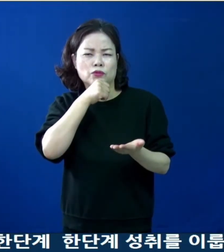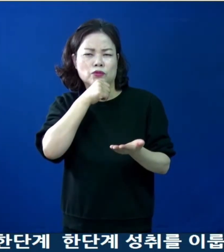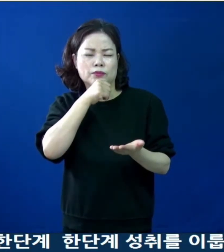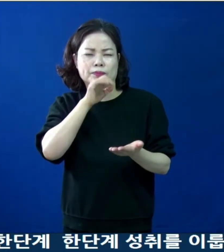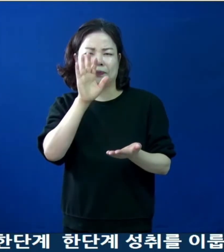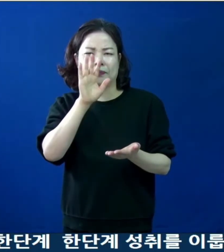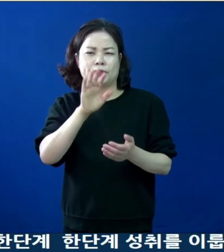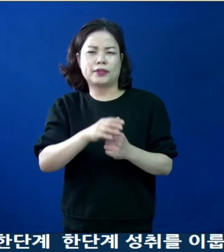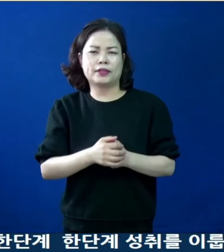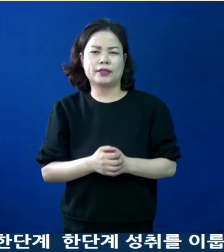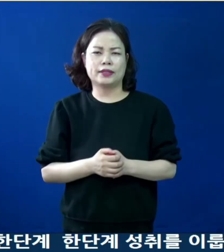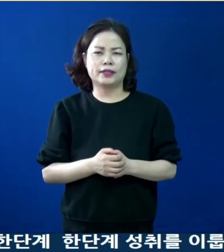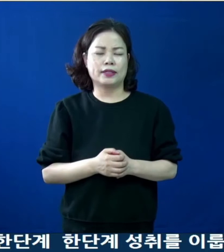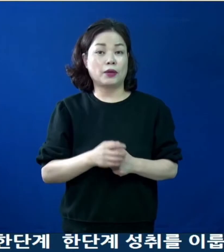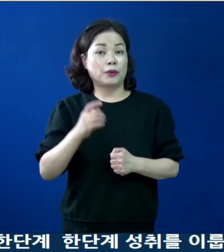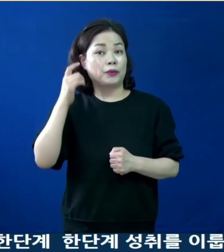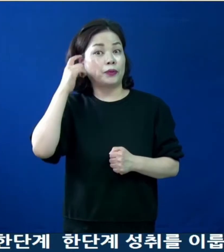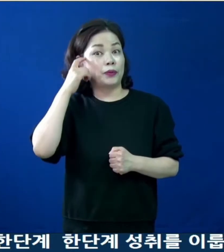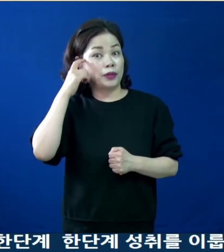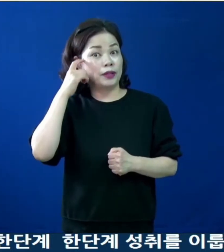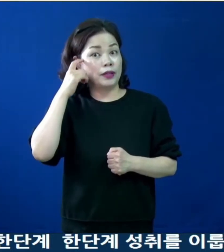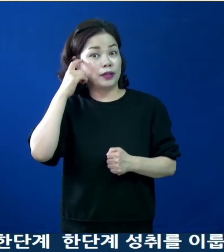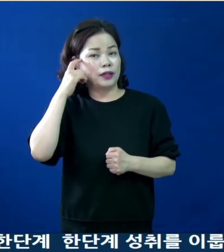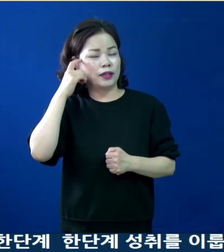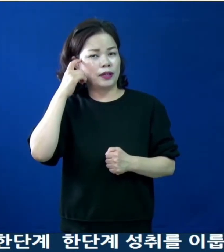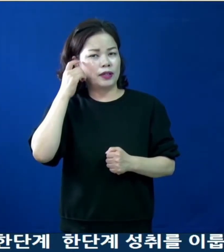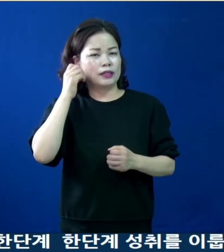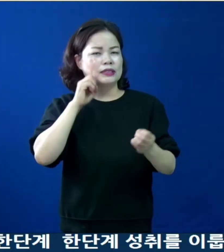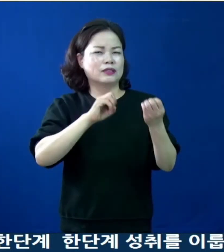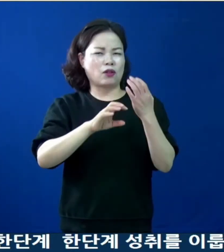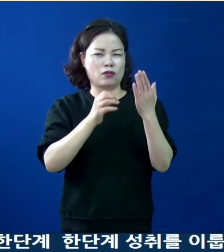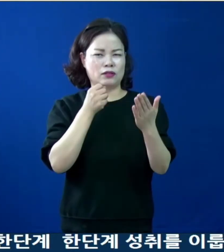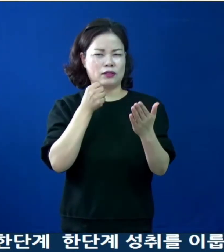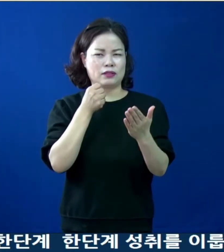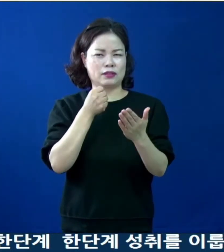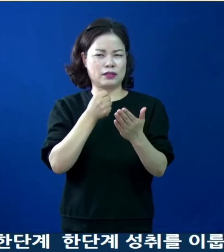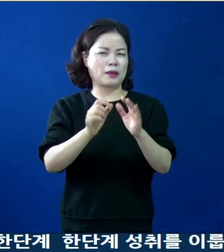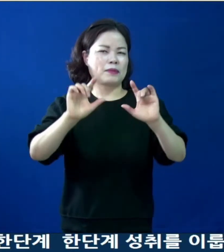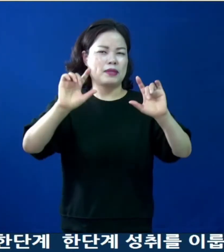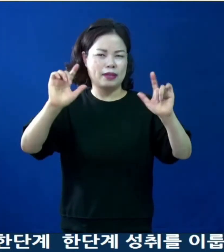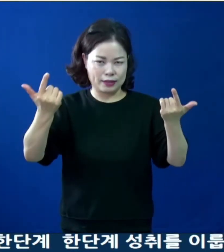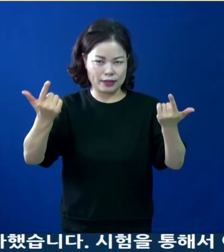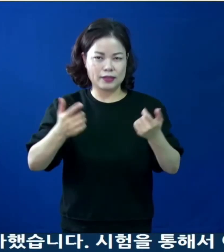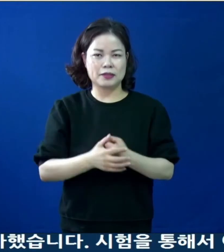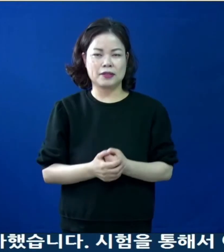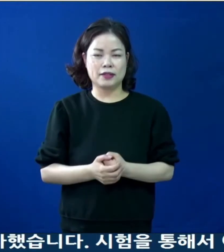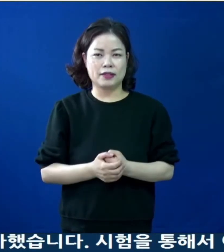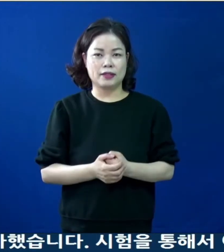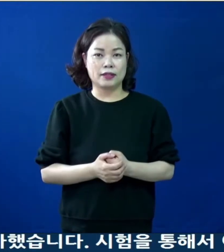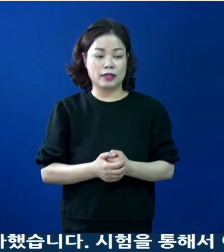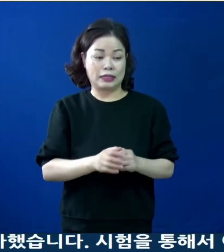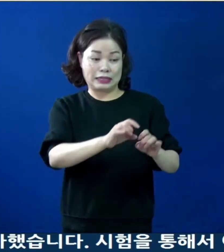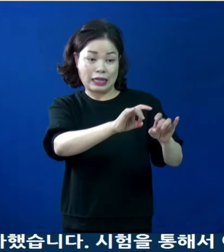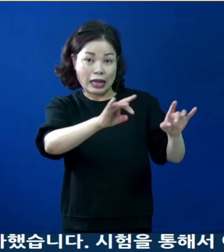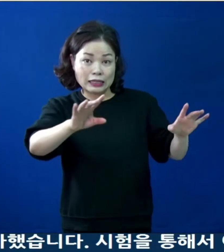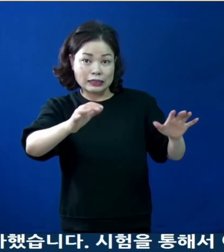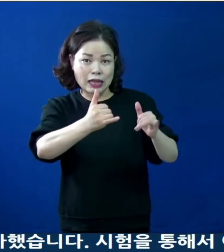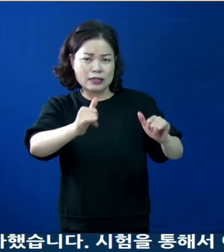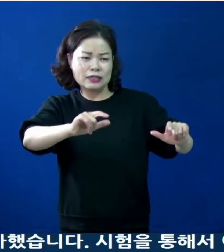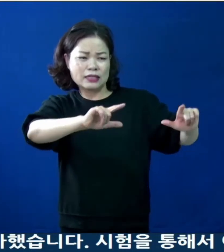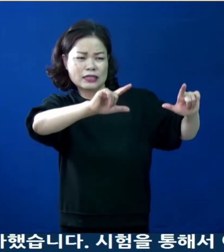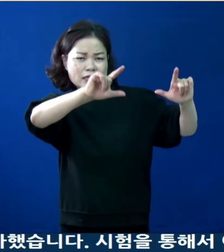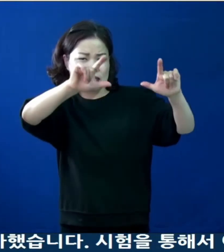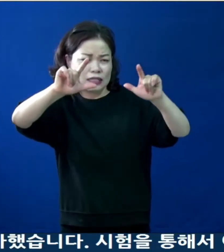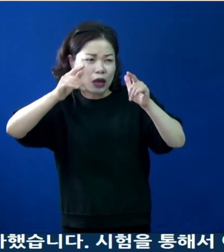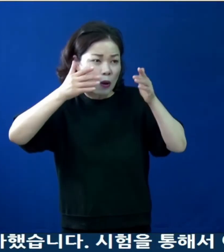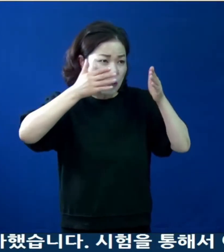없습니다. 왜냐하면 그것은 정답이 아니기 때문이죠. 우리는 각자 인생의